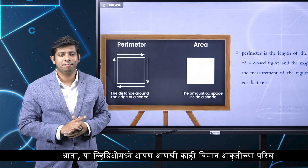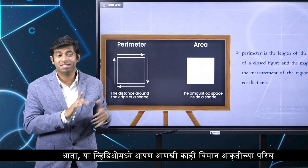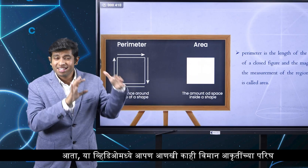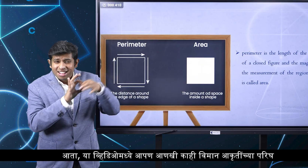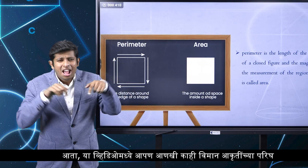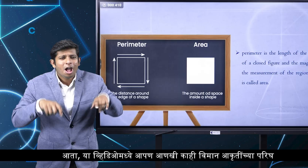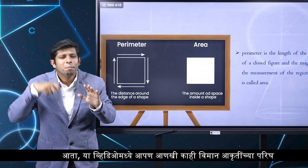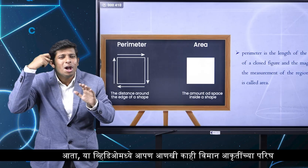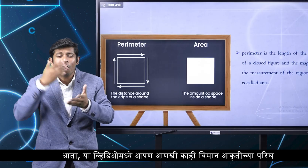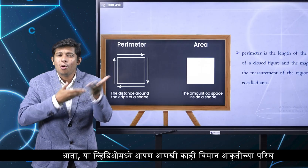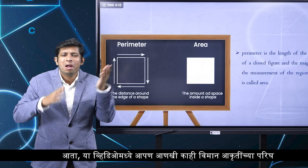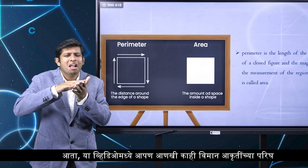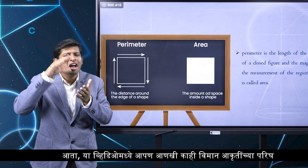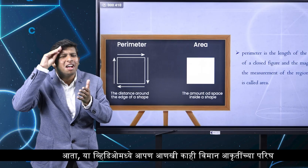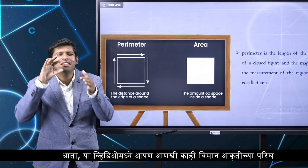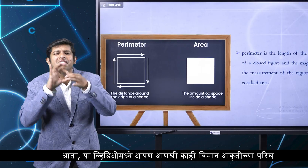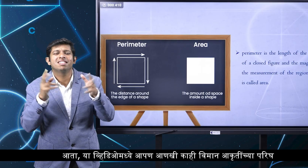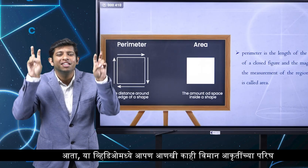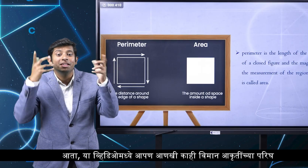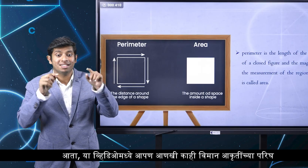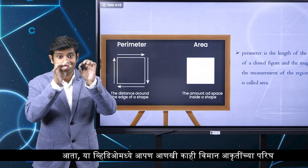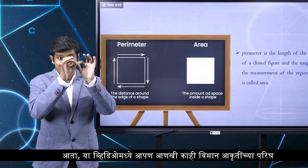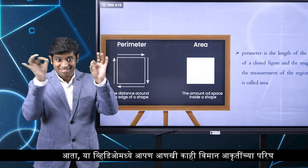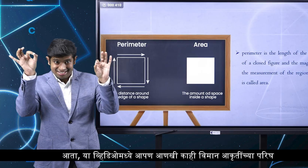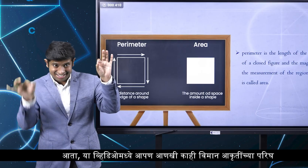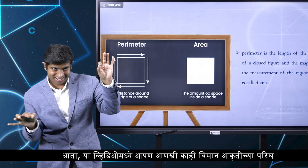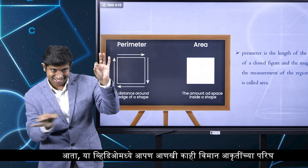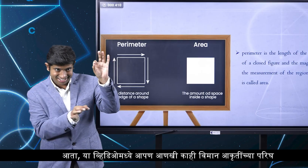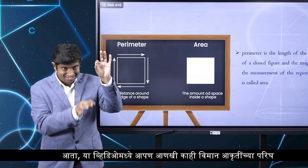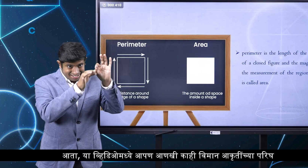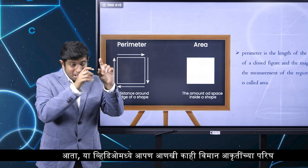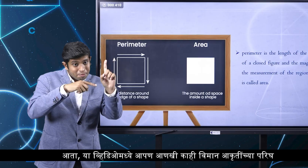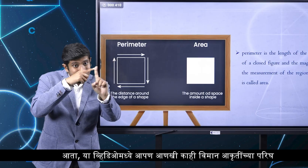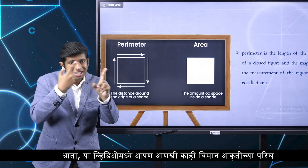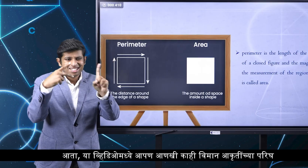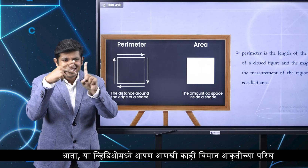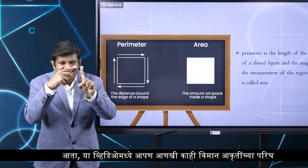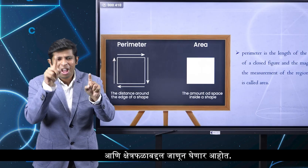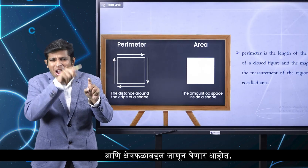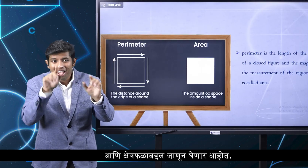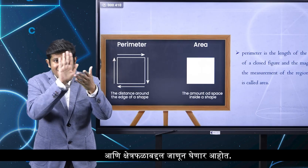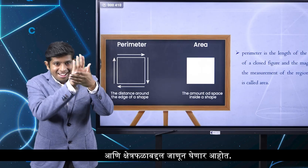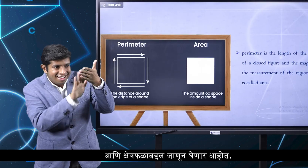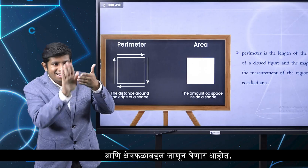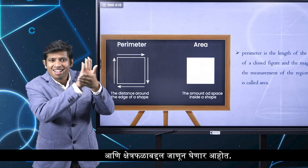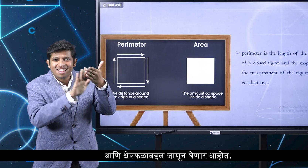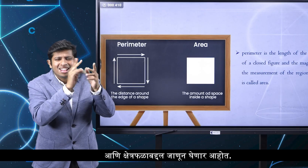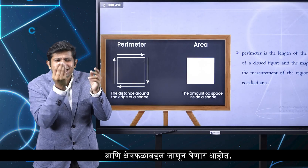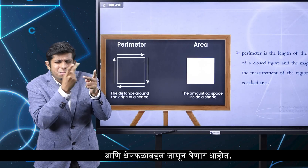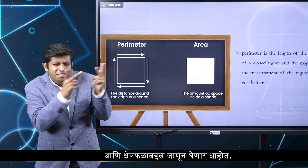आता या व्हिडिओमध्ये आपण आणखी काही विमान आकृतींच्या परीघ आणि क्षेत्रफळाबद्दल जाणून